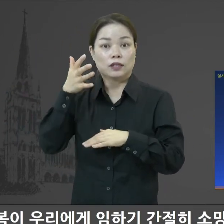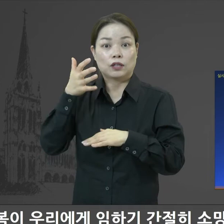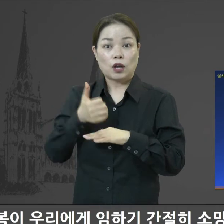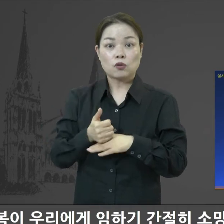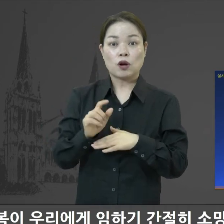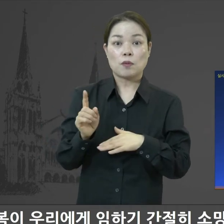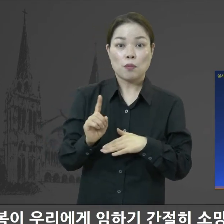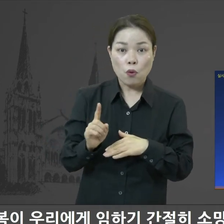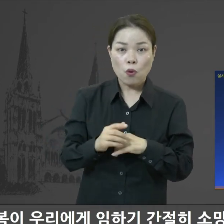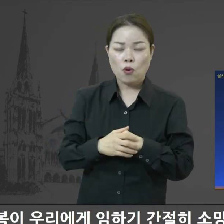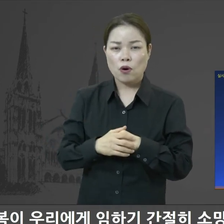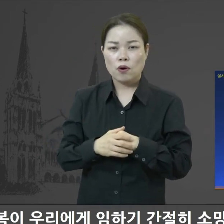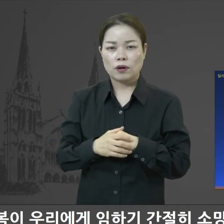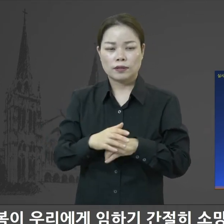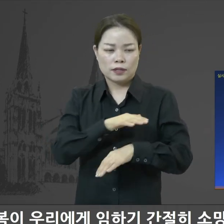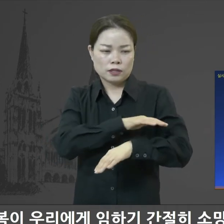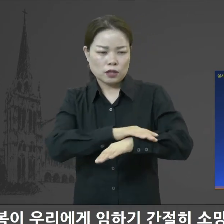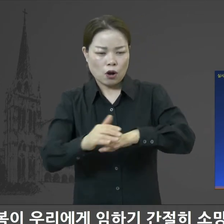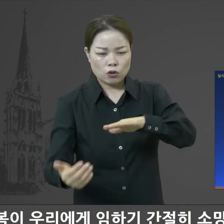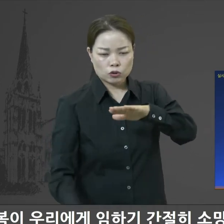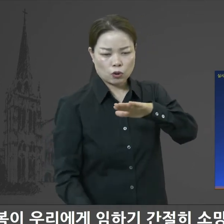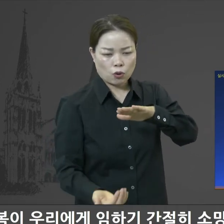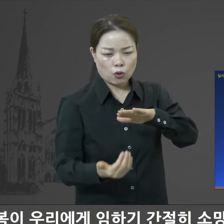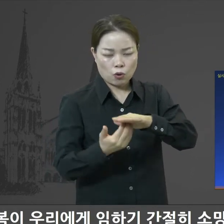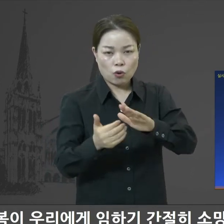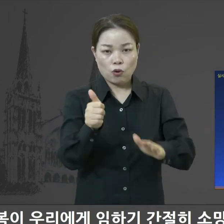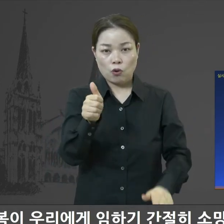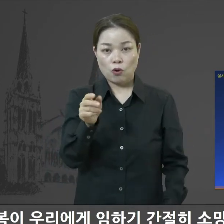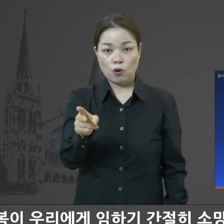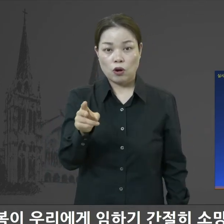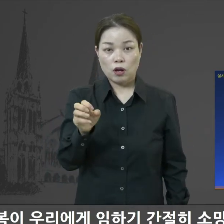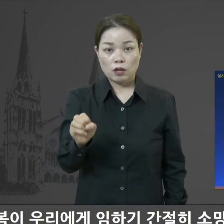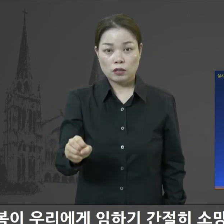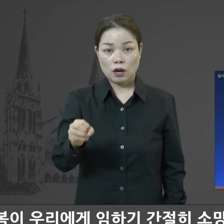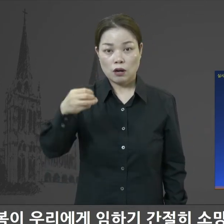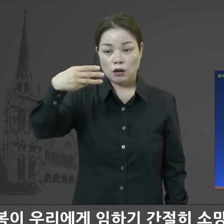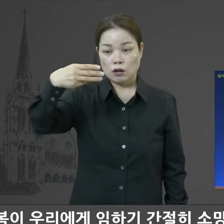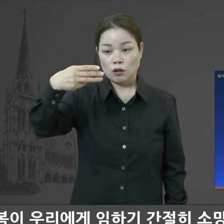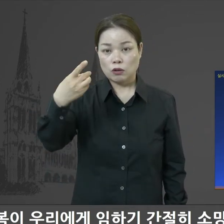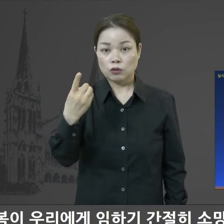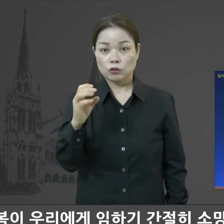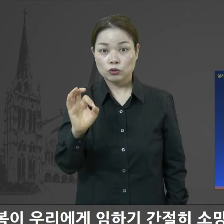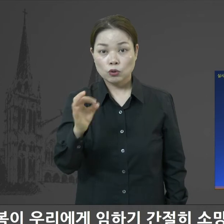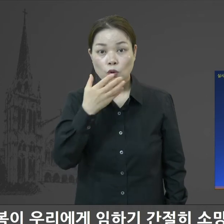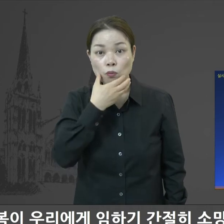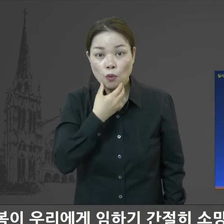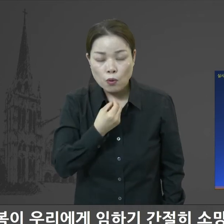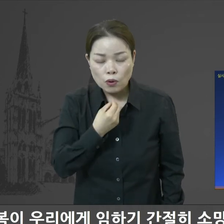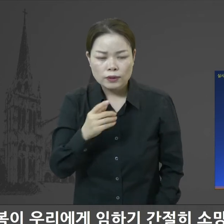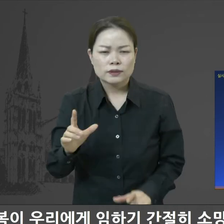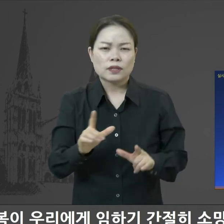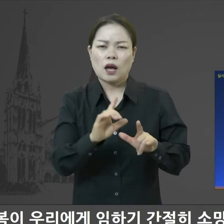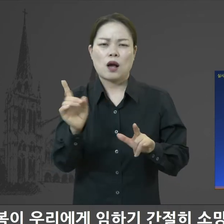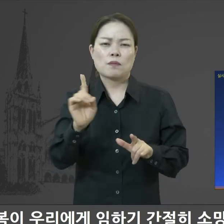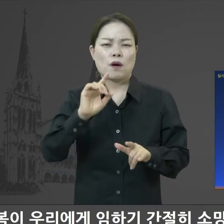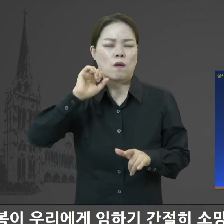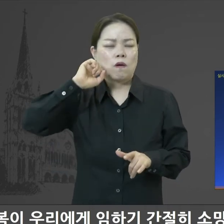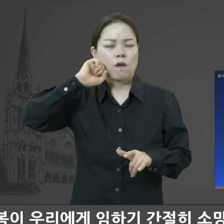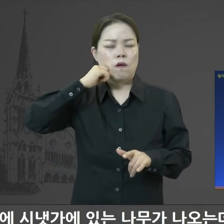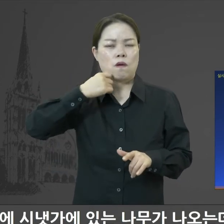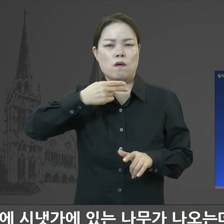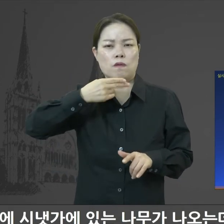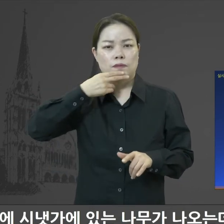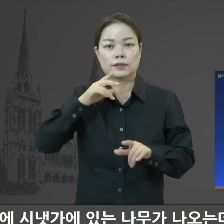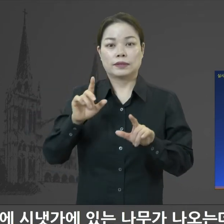뭐라고 얘기하냐면 형통의 복이 임한다라고 얘기합니다. 형통의 복이 임한다. 여러분, 형통의 복은요, 삶에 아무런 어려움이 없다는